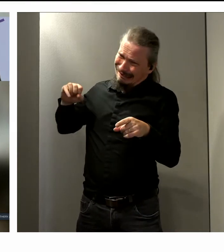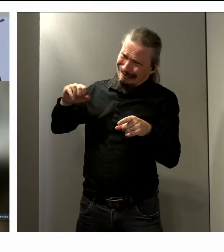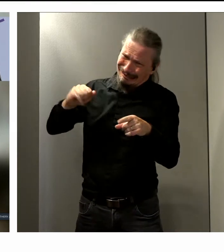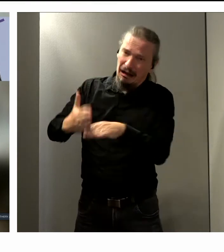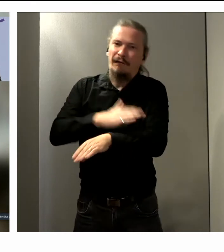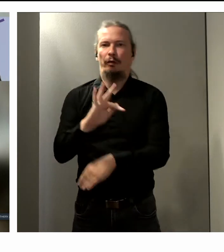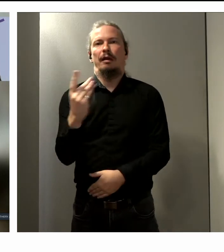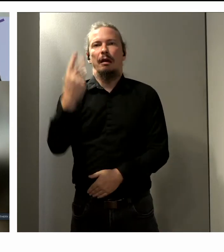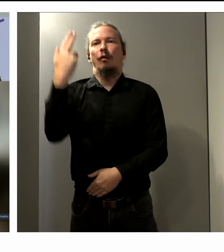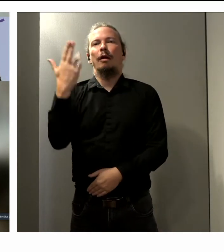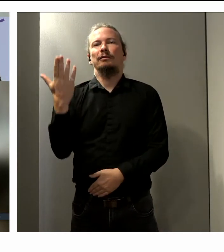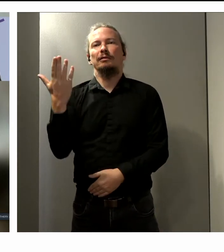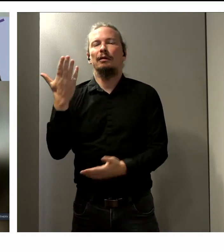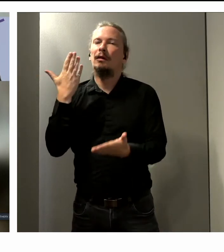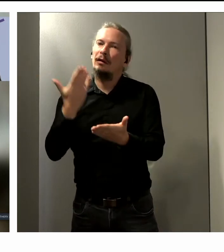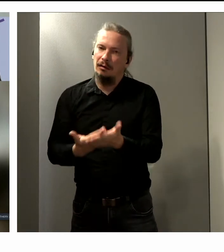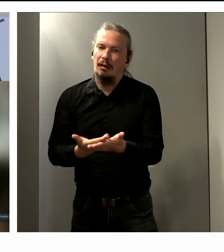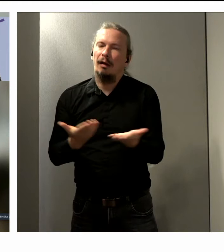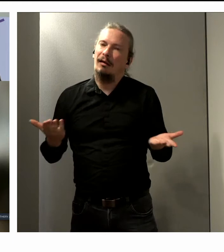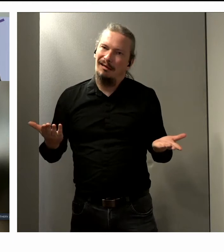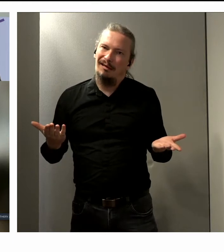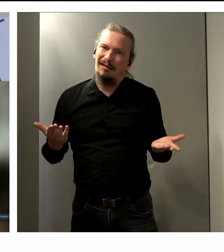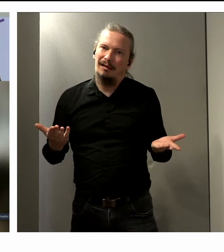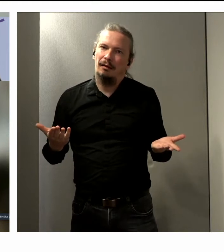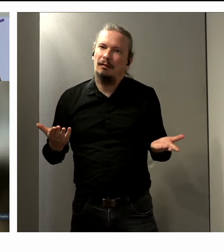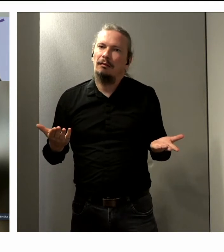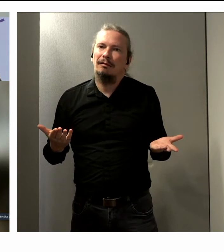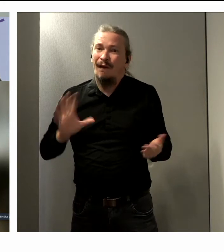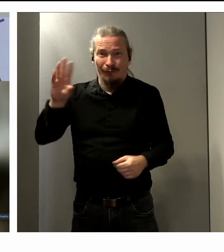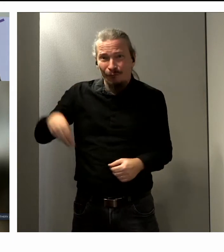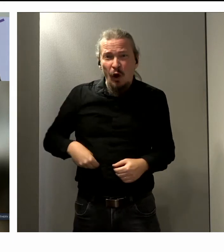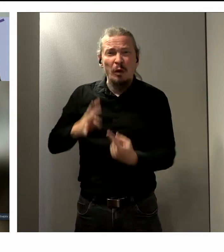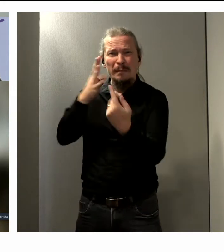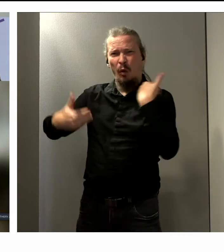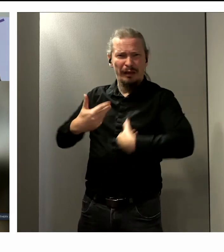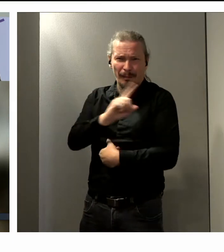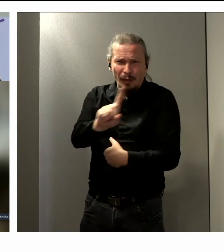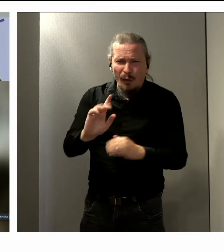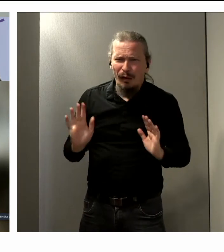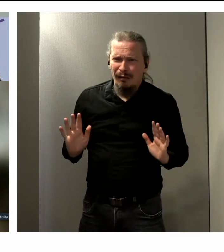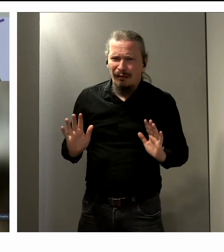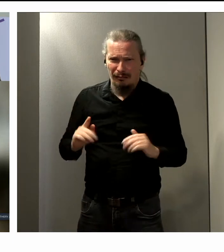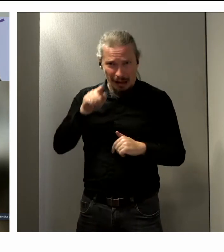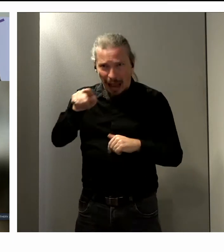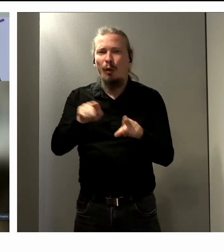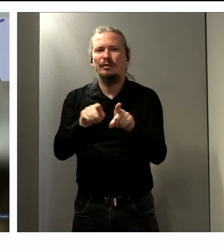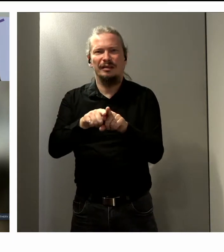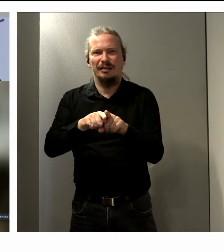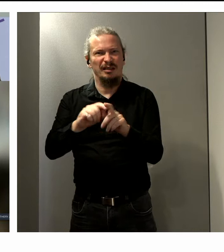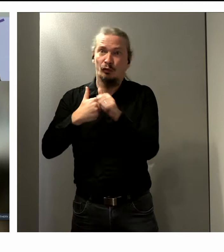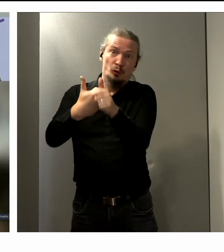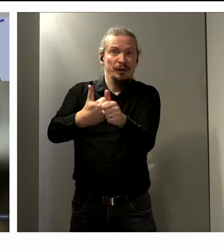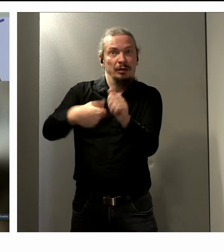dirigés commencent. Et pour le coup, je tiens tout de même à préciser que ce n'est absolument pas la faute des missions handicap, puisqu'elles sont, elles, tenues aussi par